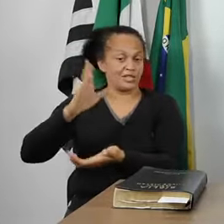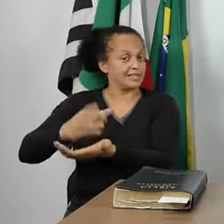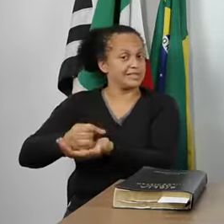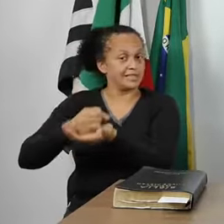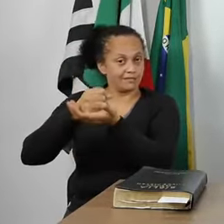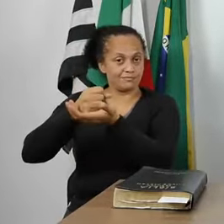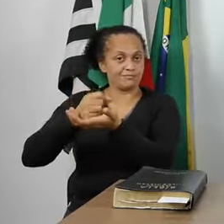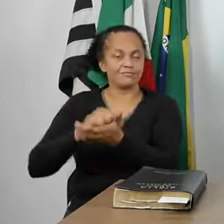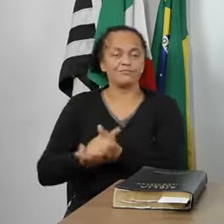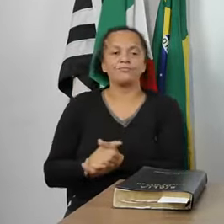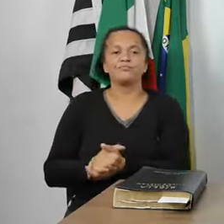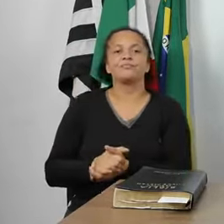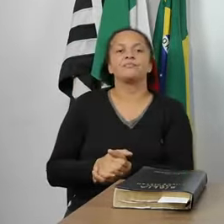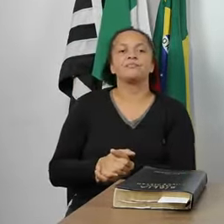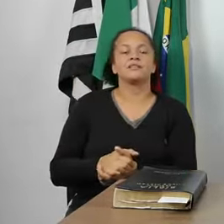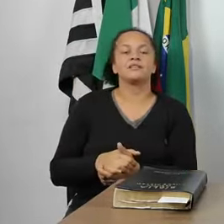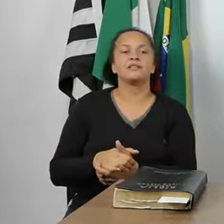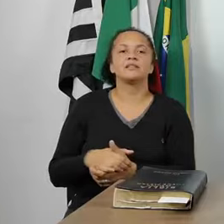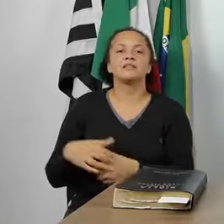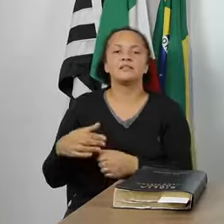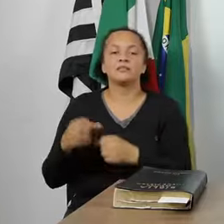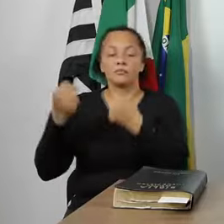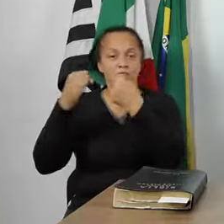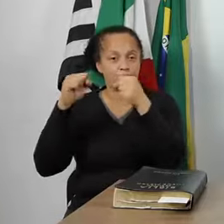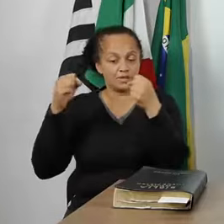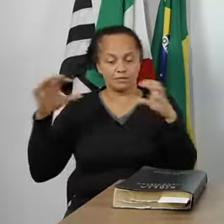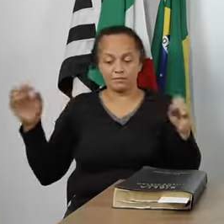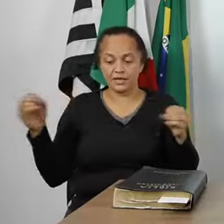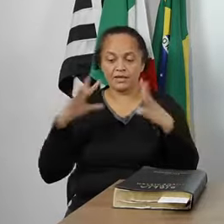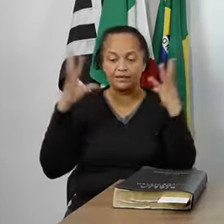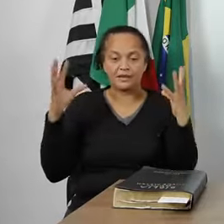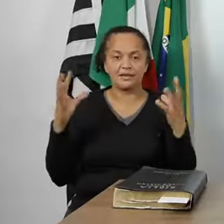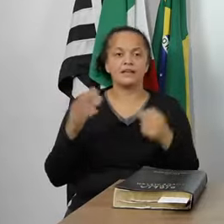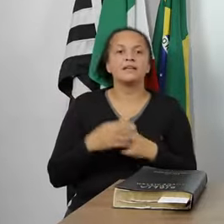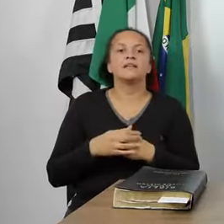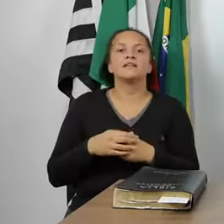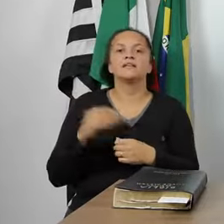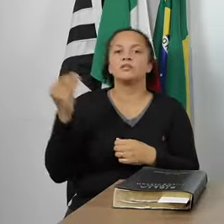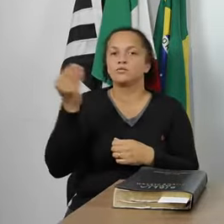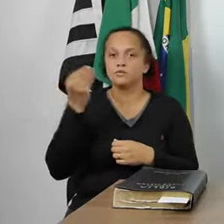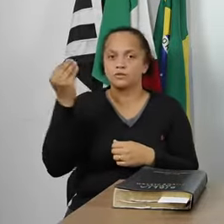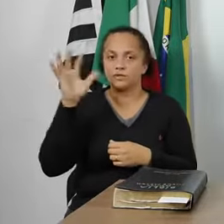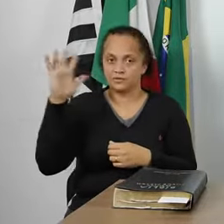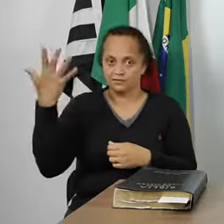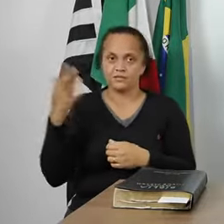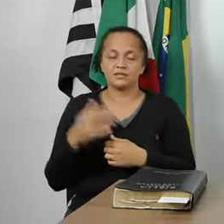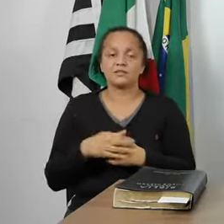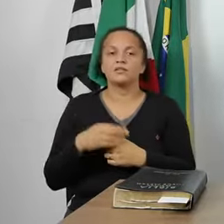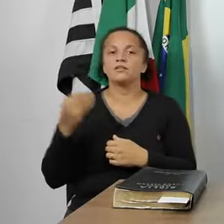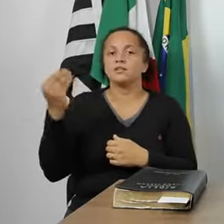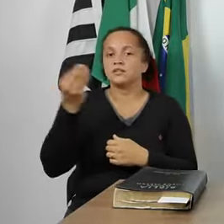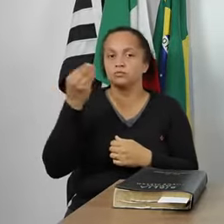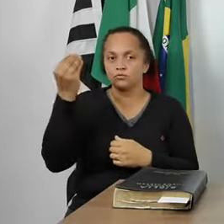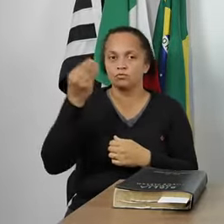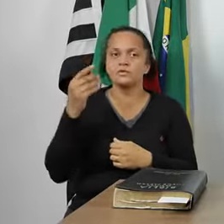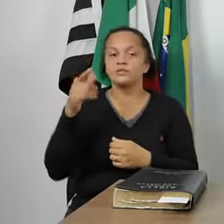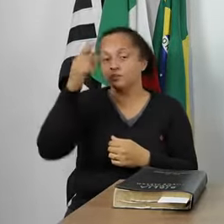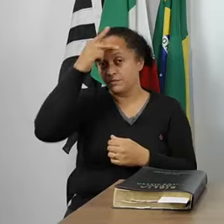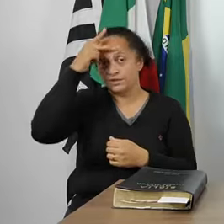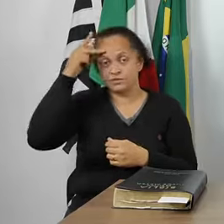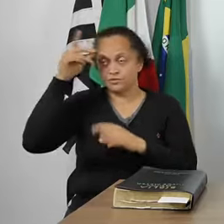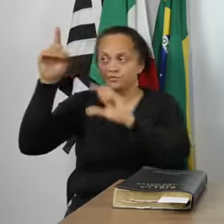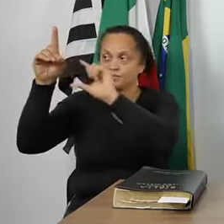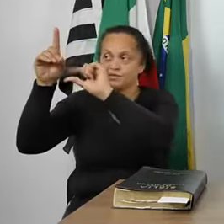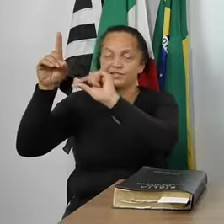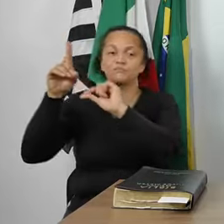milagre que ocorreu na vida daqueles que são salvos foi o milagre do novo nascimento. E esse milagre ocorreu porque você